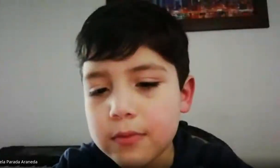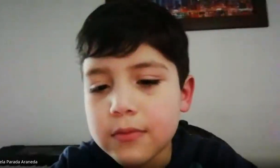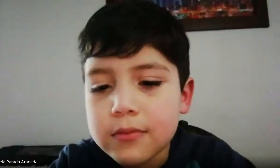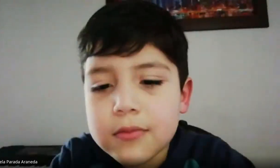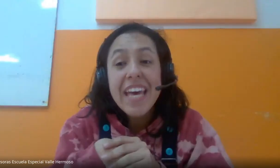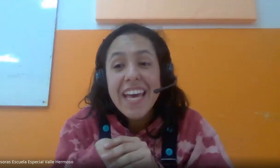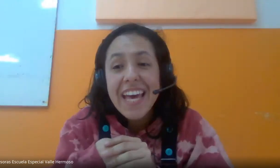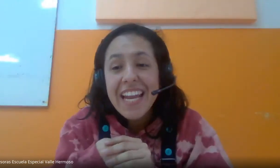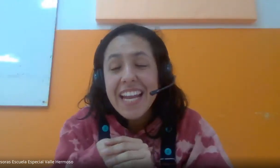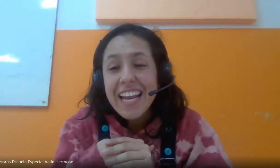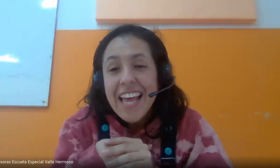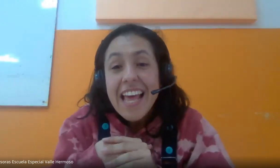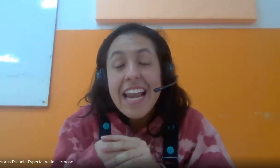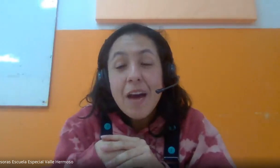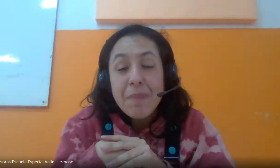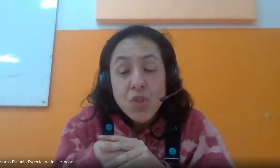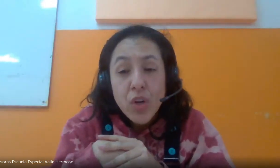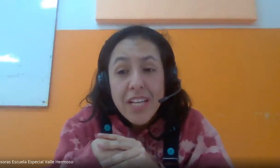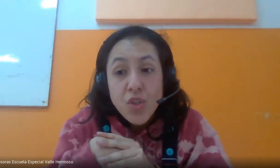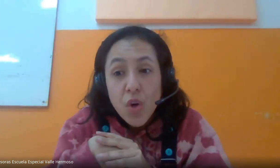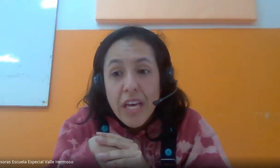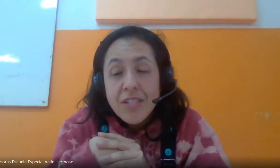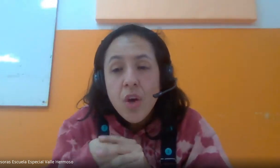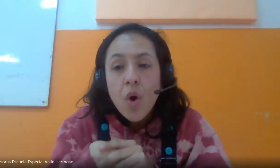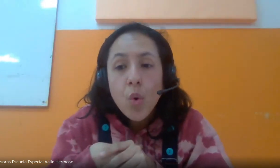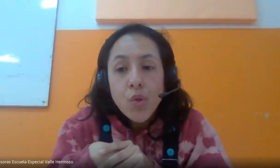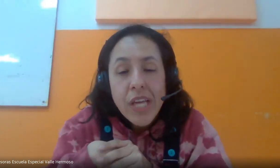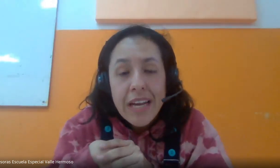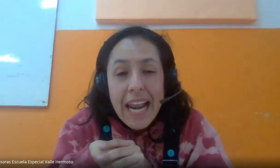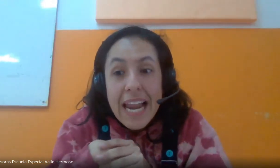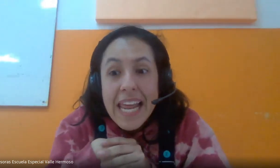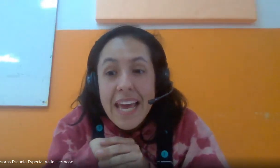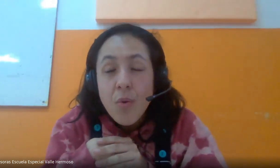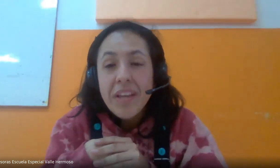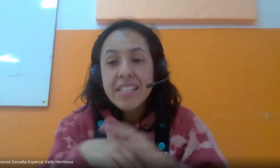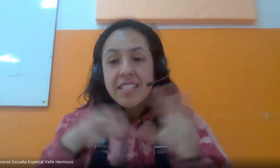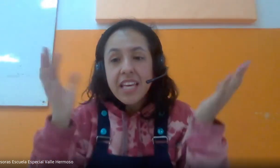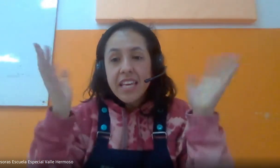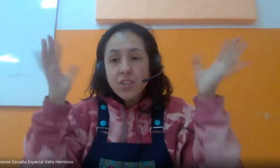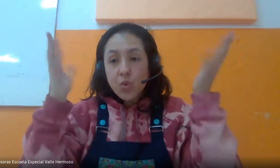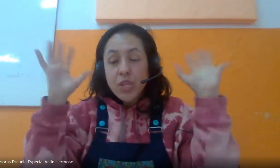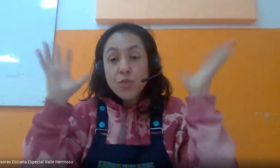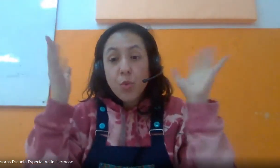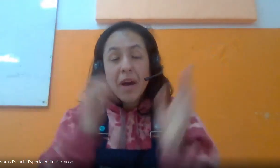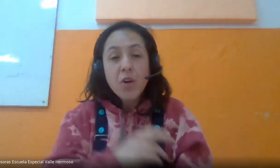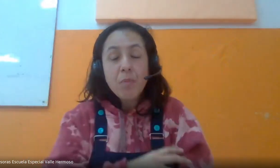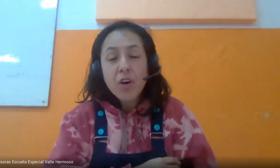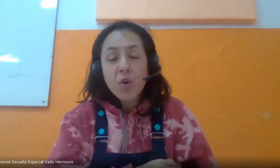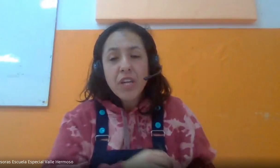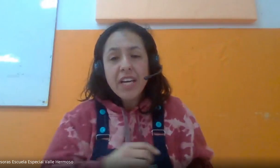Muy bien. Las personas sordas usan la lengua de señas, usan sus manos para